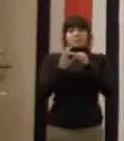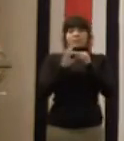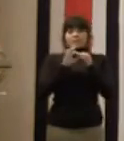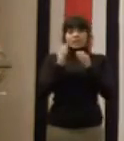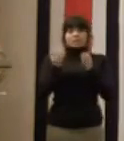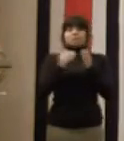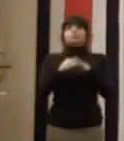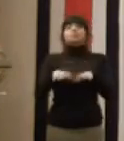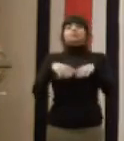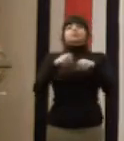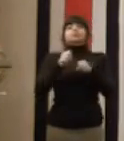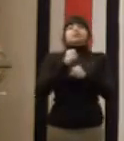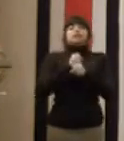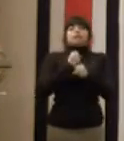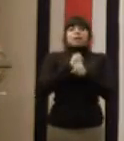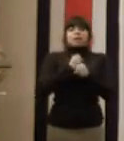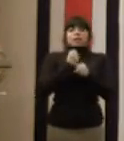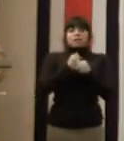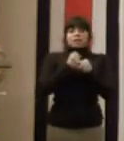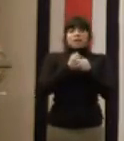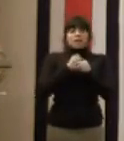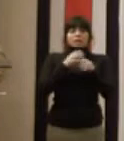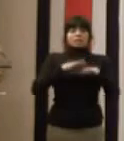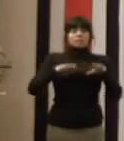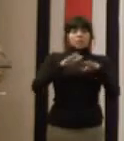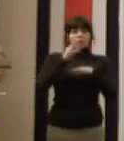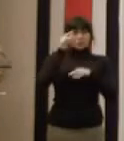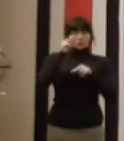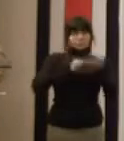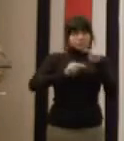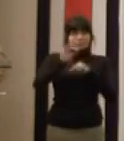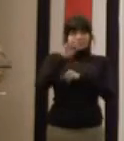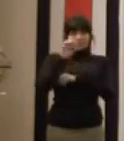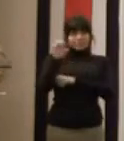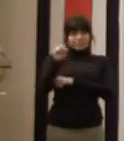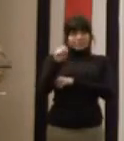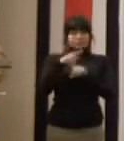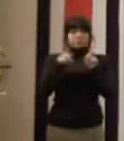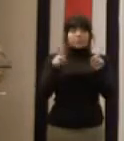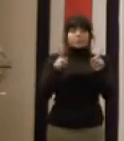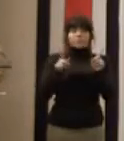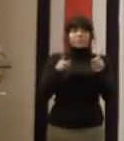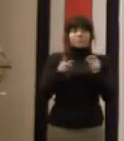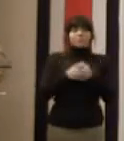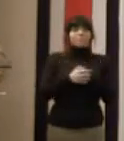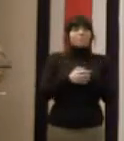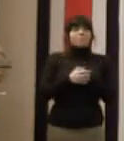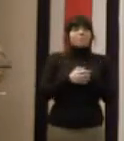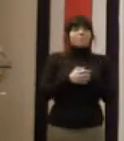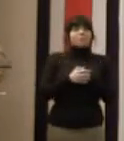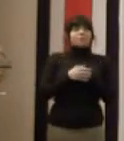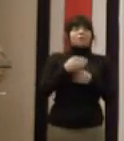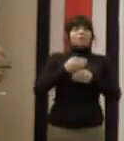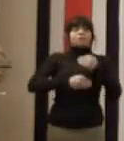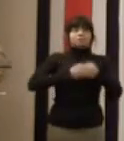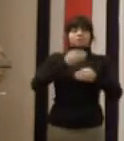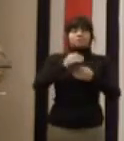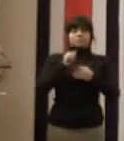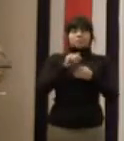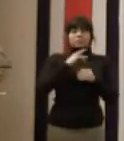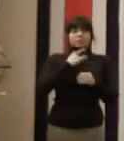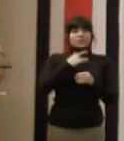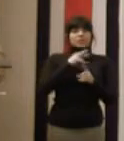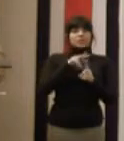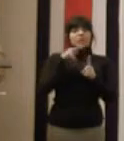retomará las tareas alrededor de la próxima negociación del FES, pero se avanzó en el sentido